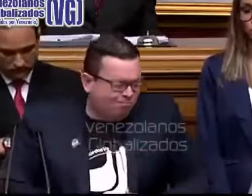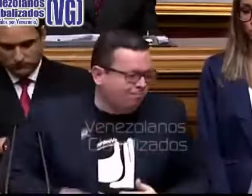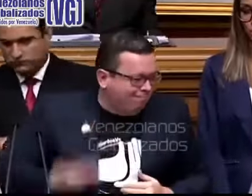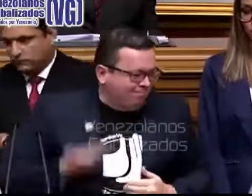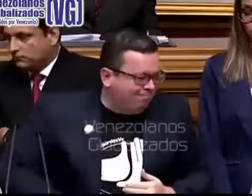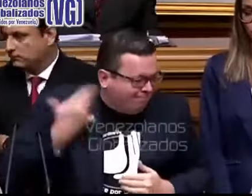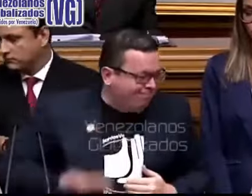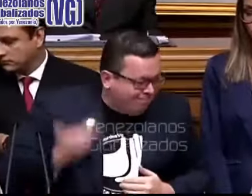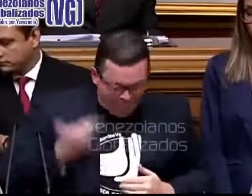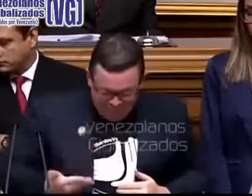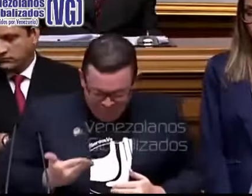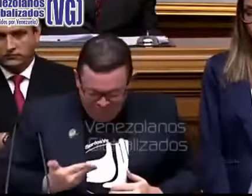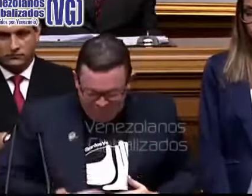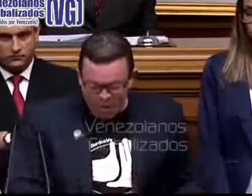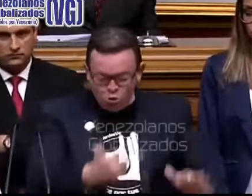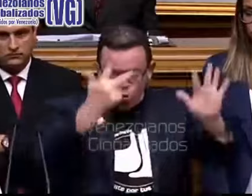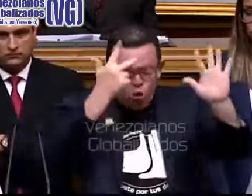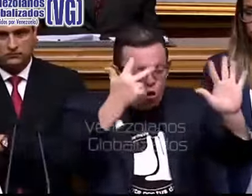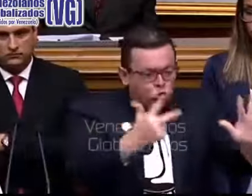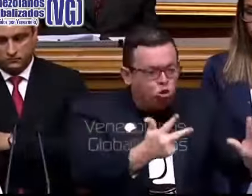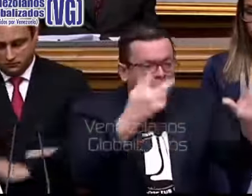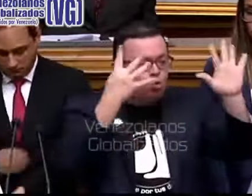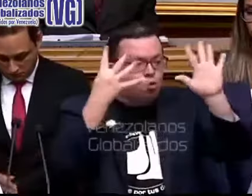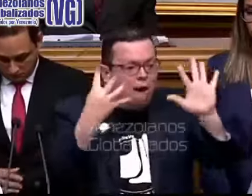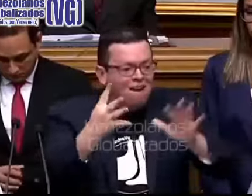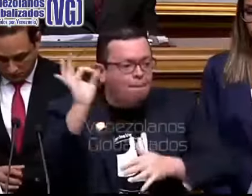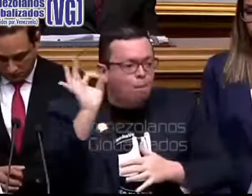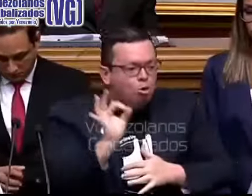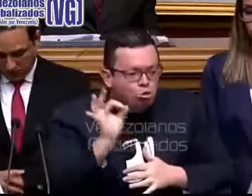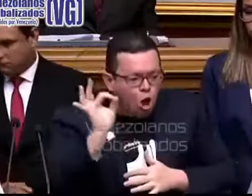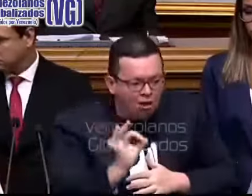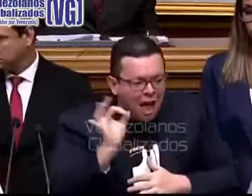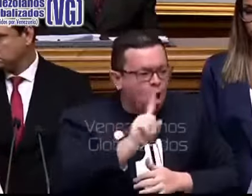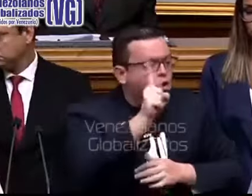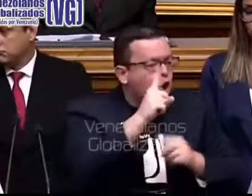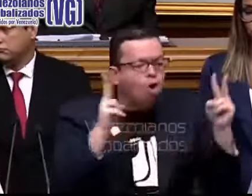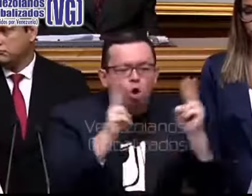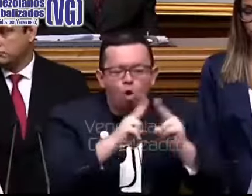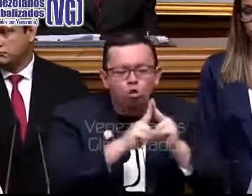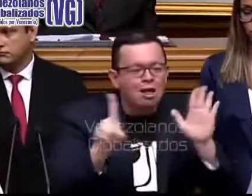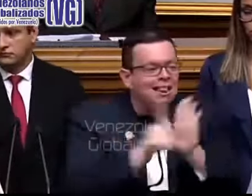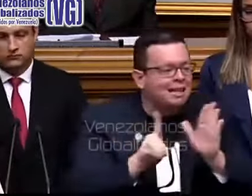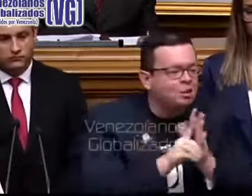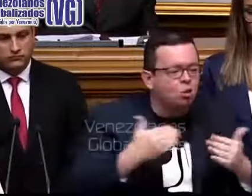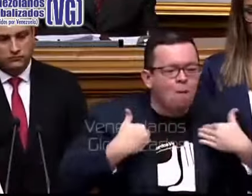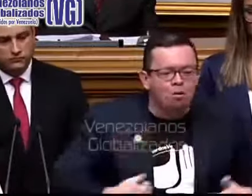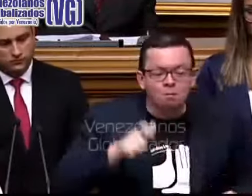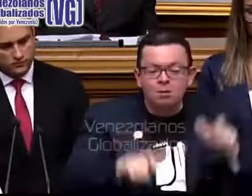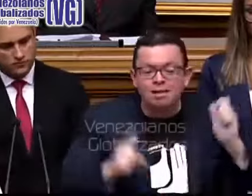Y algo sumamente importante, pero de mucha importancia, es que el 89% de los encuestados